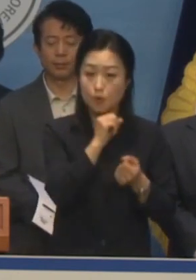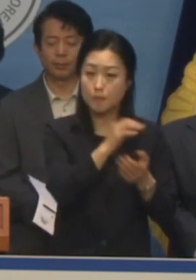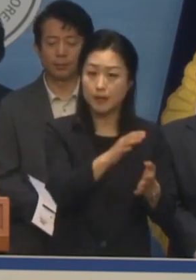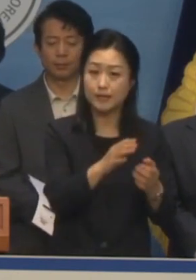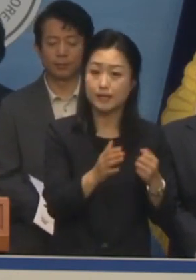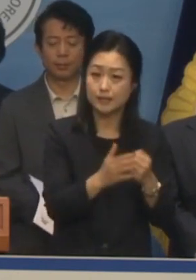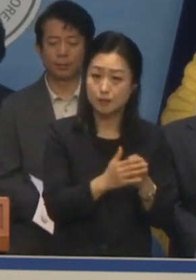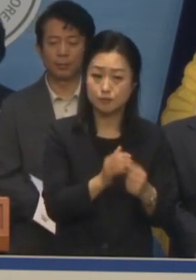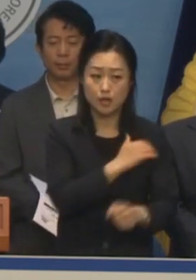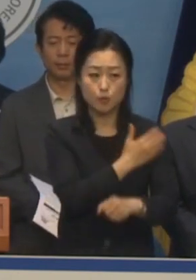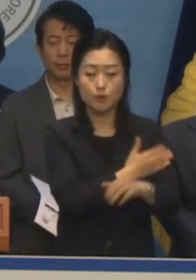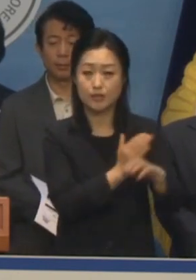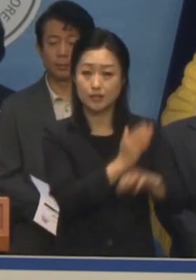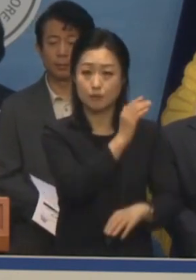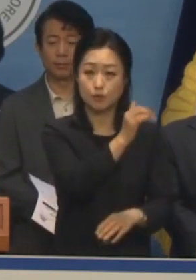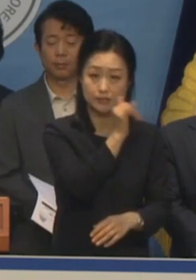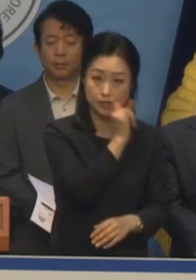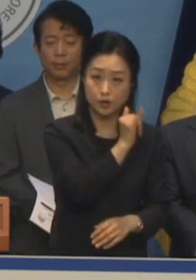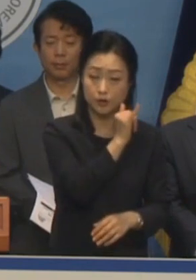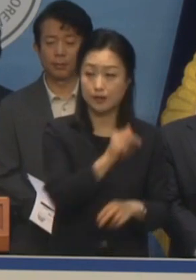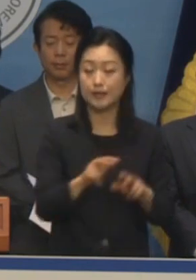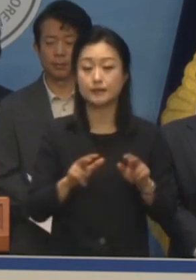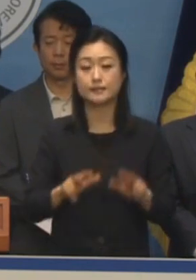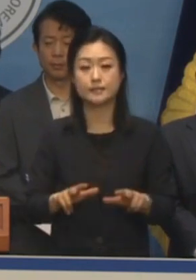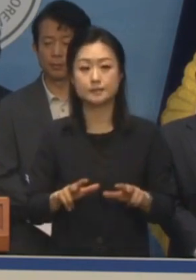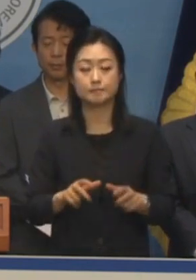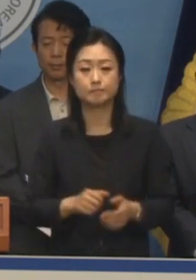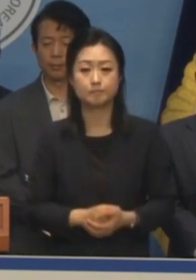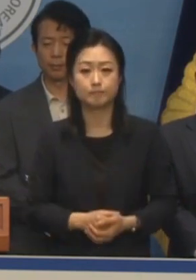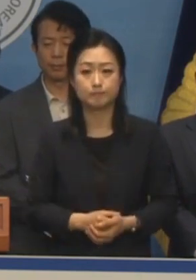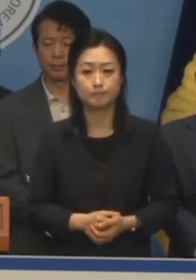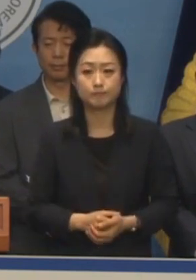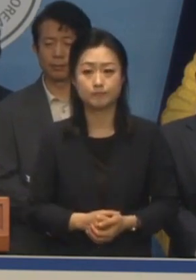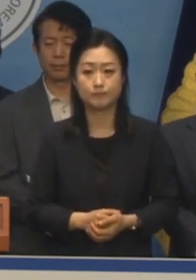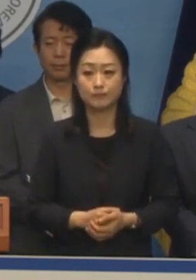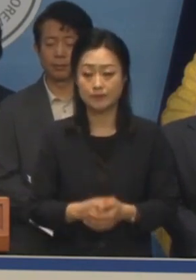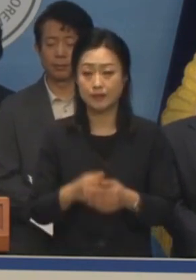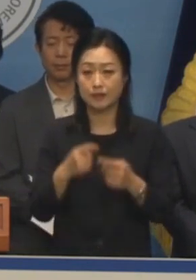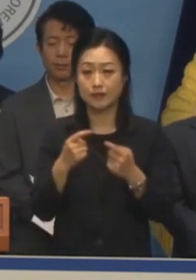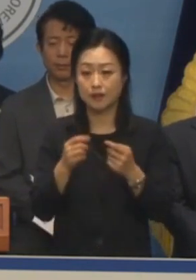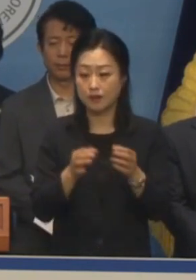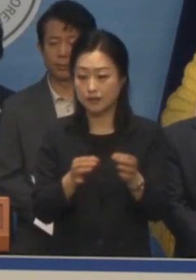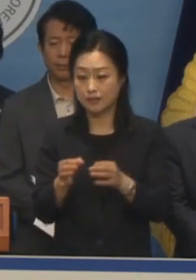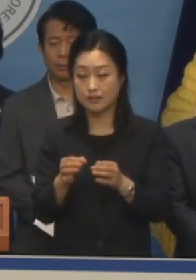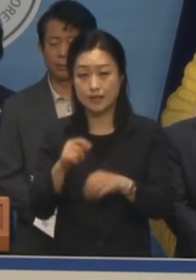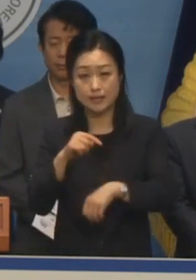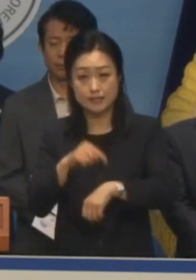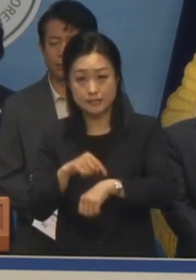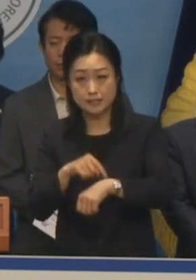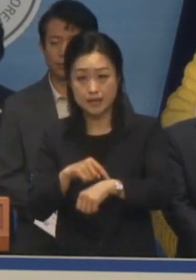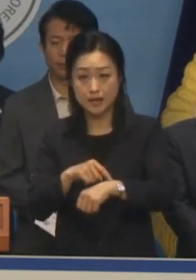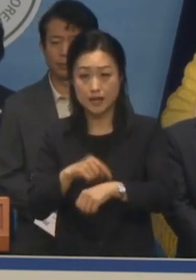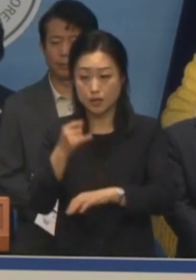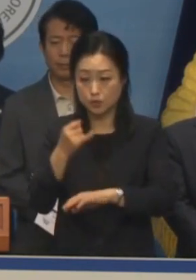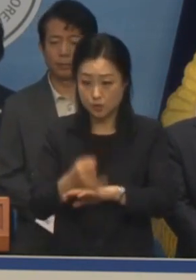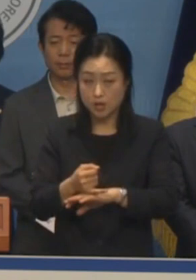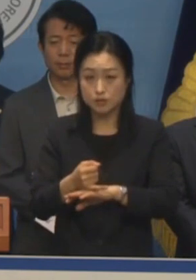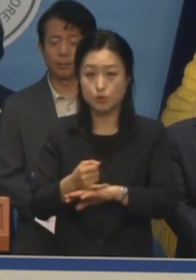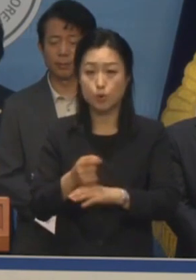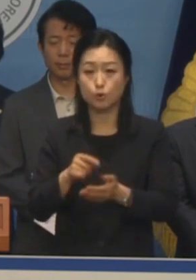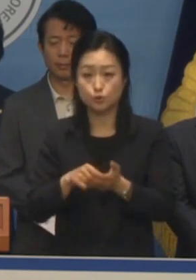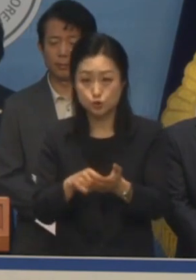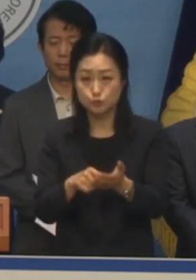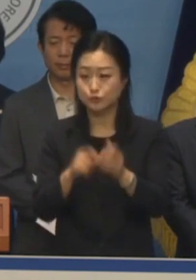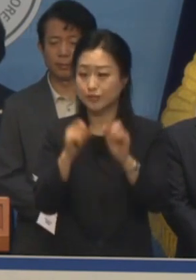지위 남용을 하고 있습니다. 즉 체외 대우 요구입니다. 영업시간 동일, 최소 주문 금액 동일,